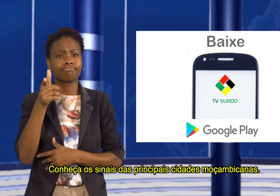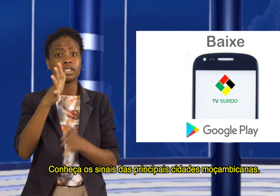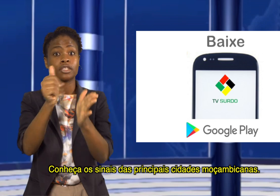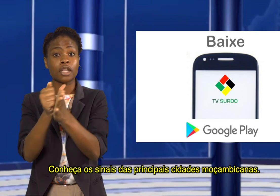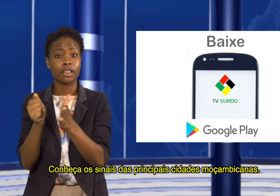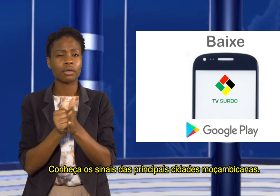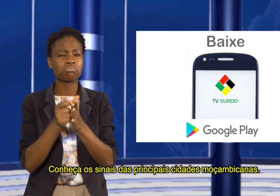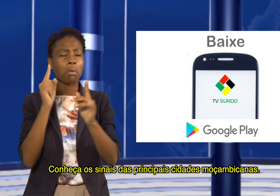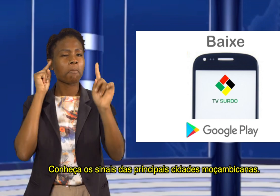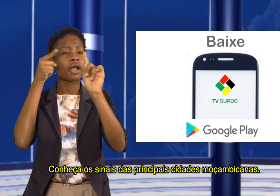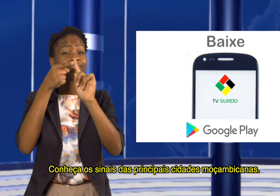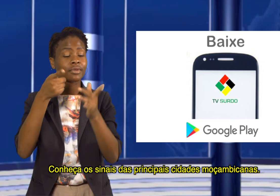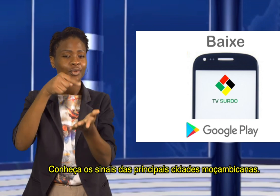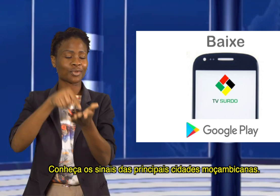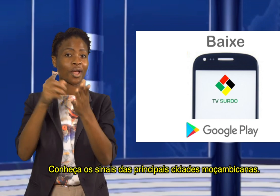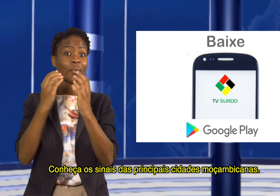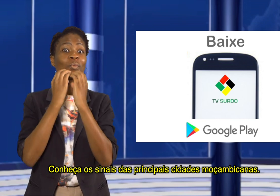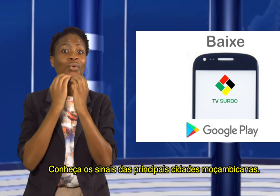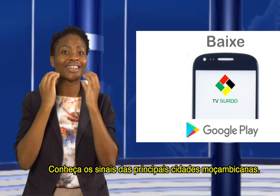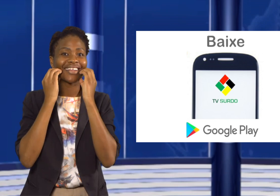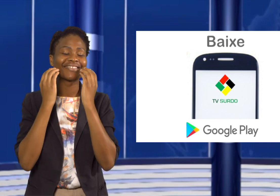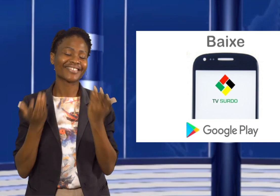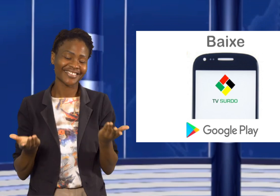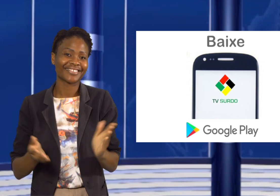Os sinais Das principais cidades Moçambicanas